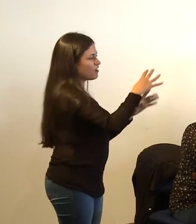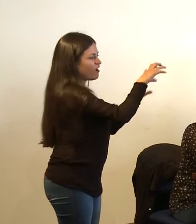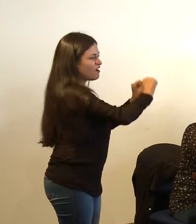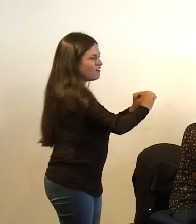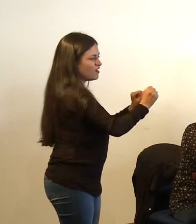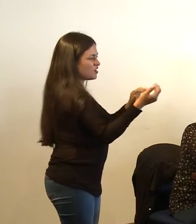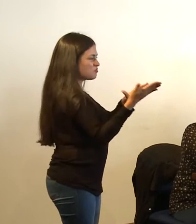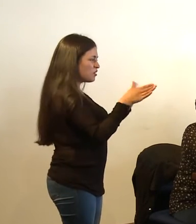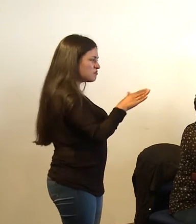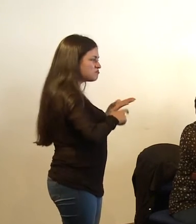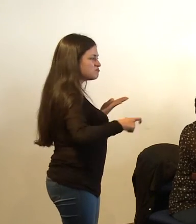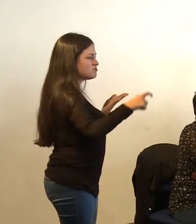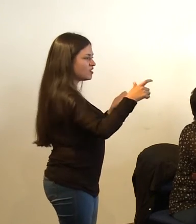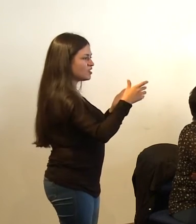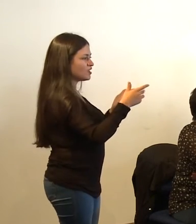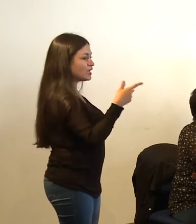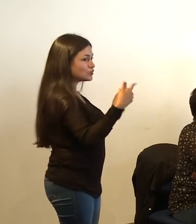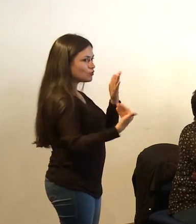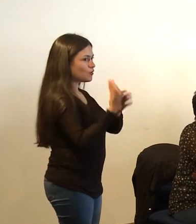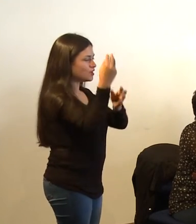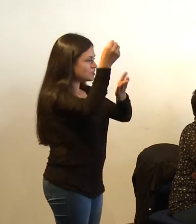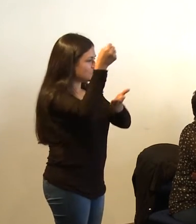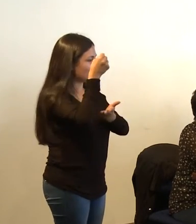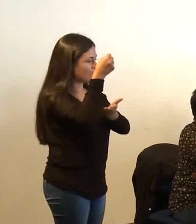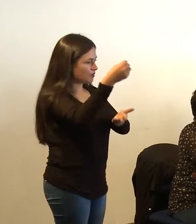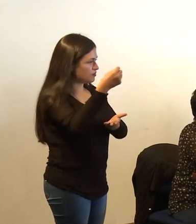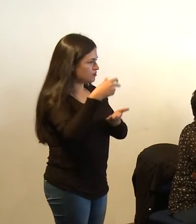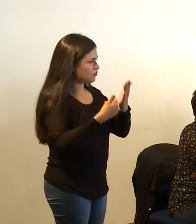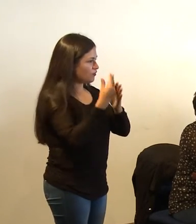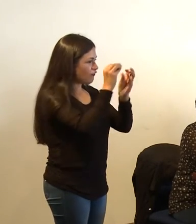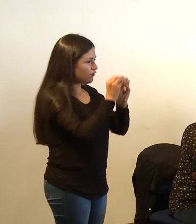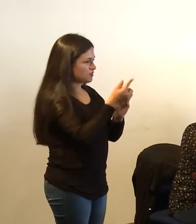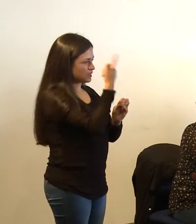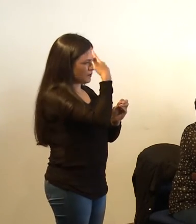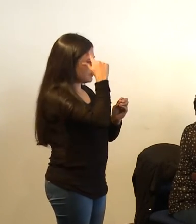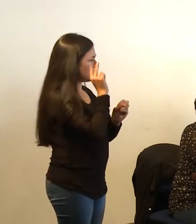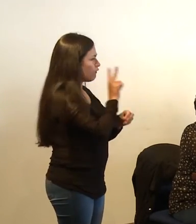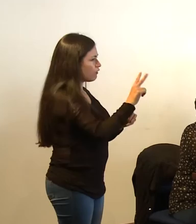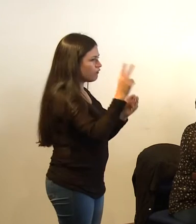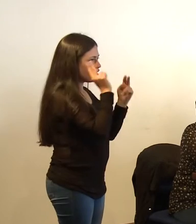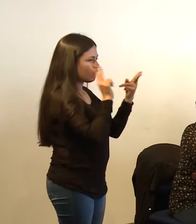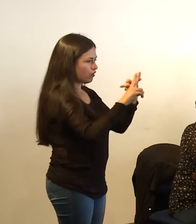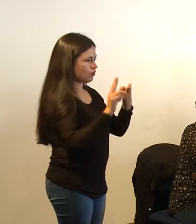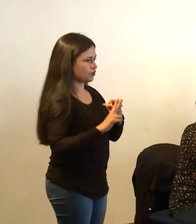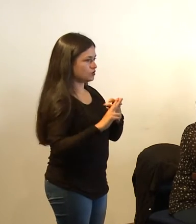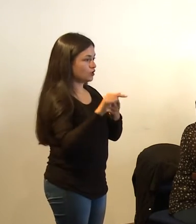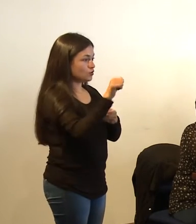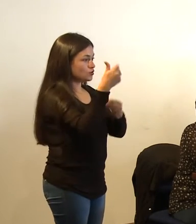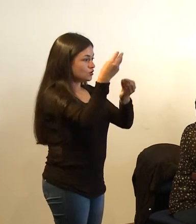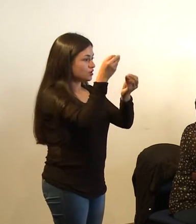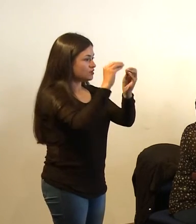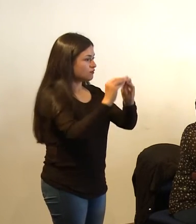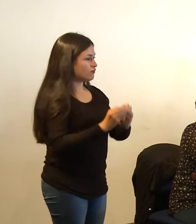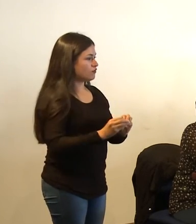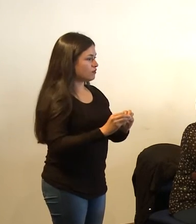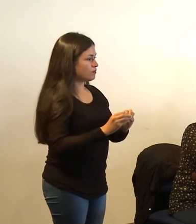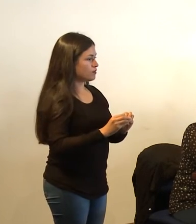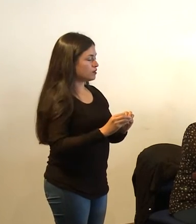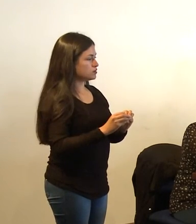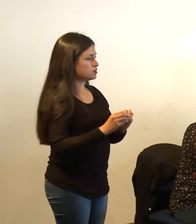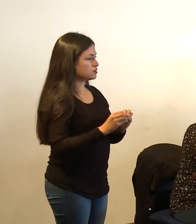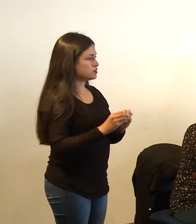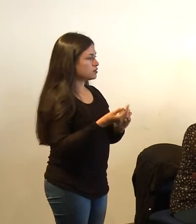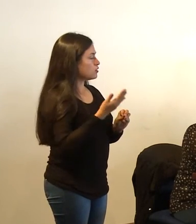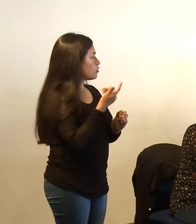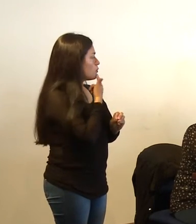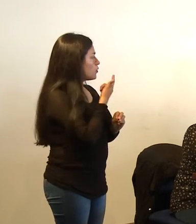formas de conocer y de hacer, negando otras. Y entonces esas otras formas, digamos, es